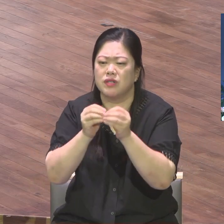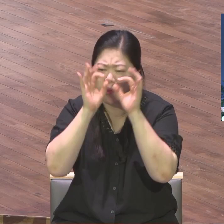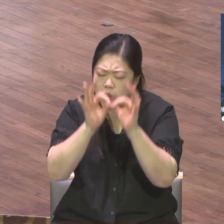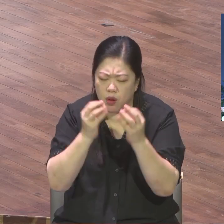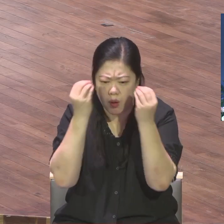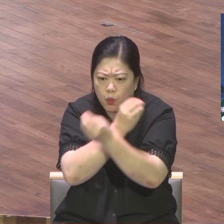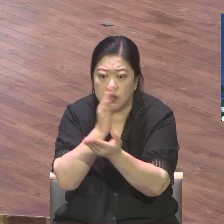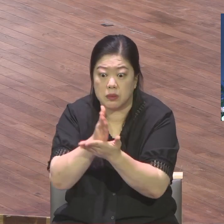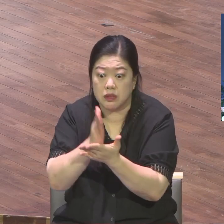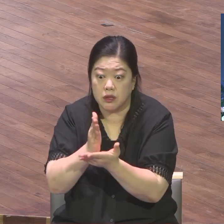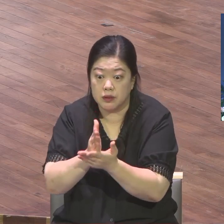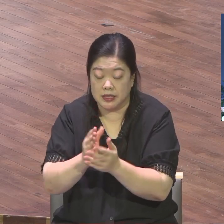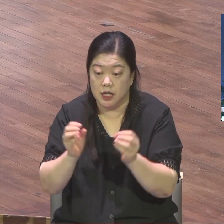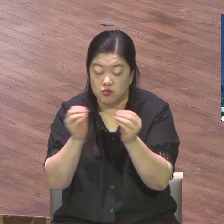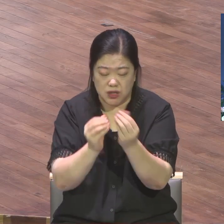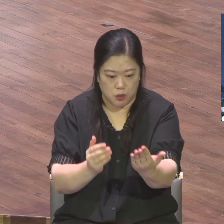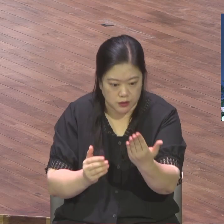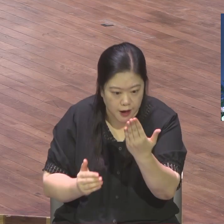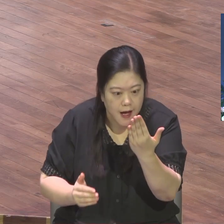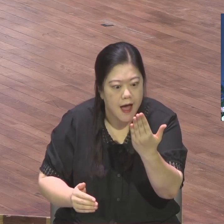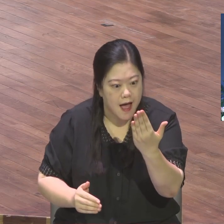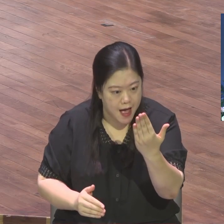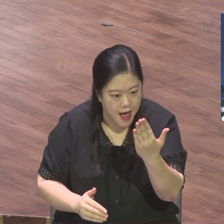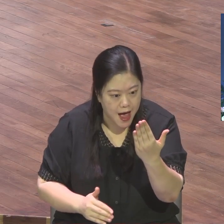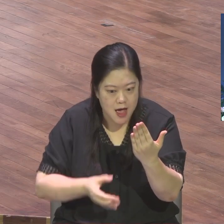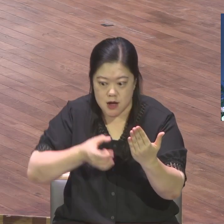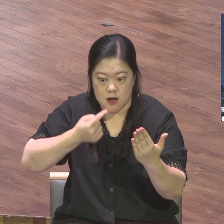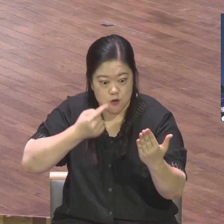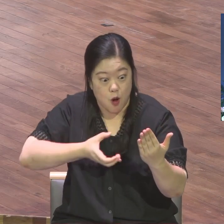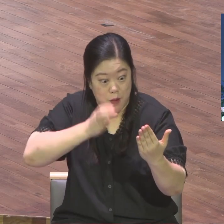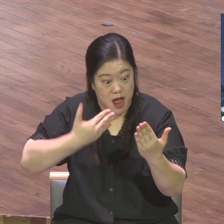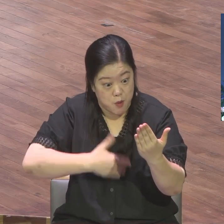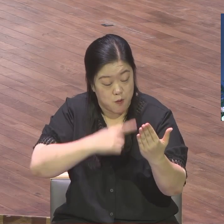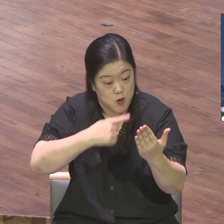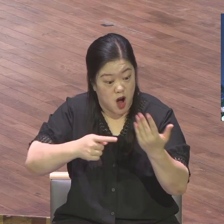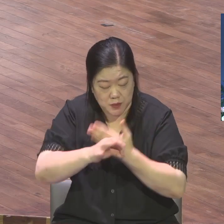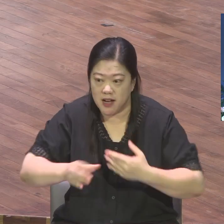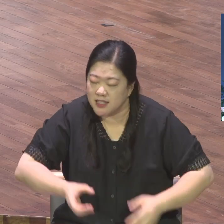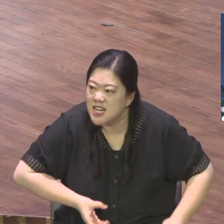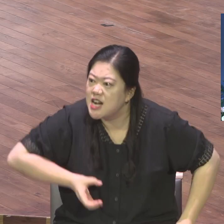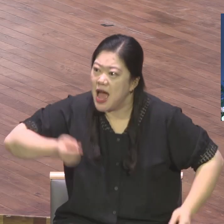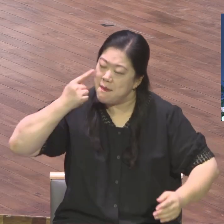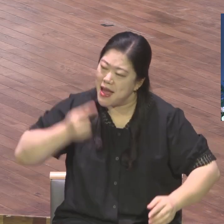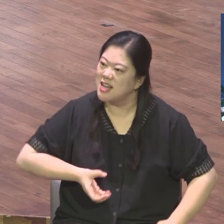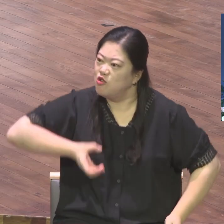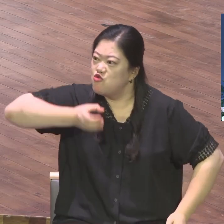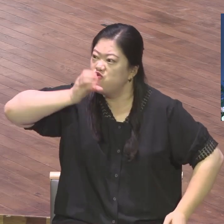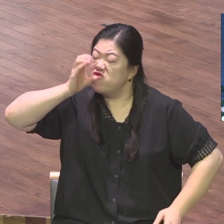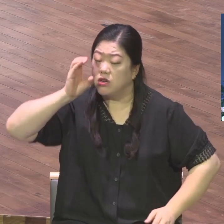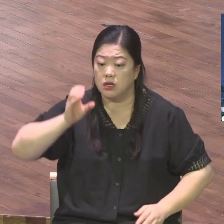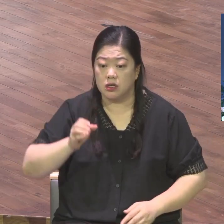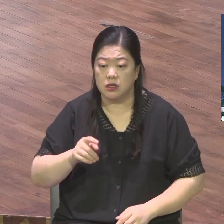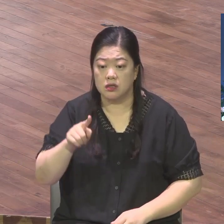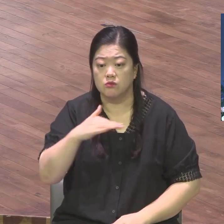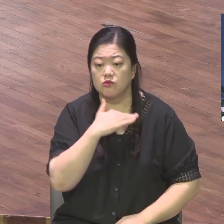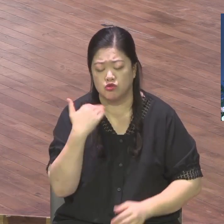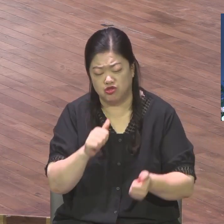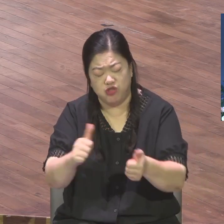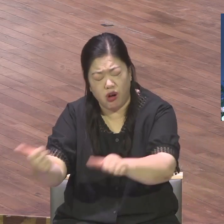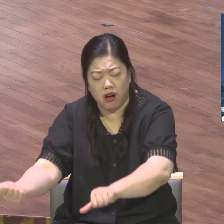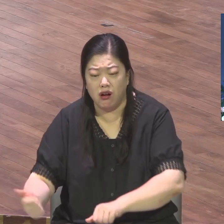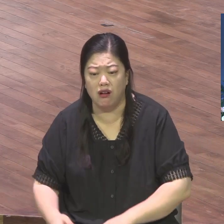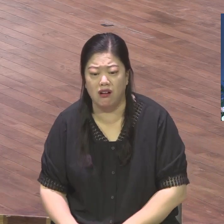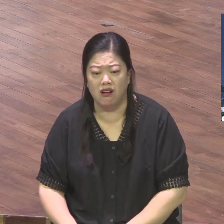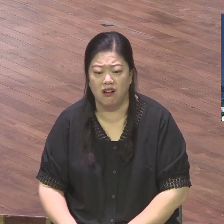가서 이상한 시험하면 안 돼요. 무슨 독을 마실지라도 해를 받지 않으면 먹으면 가요 그냥. 그